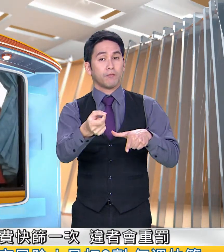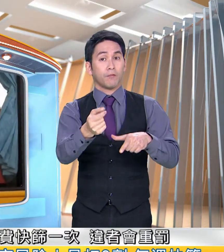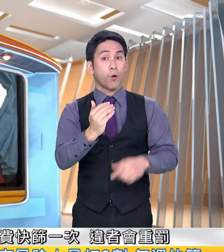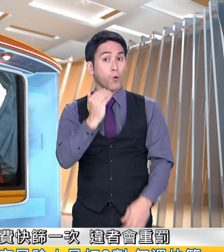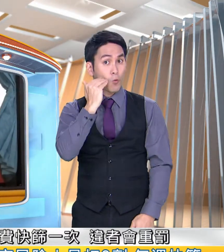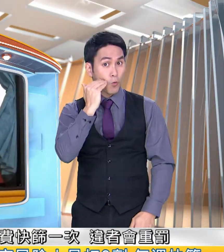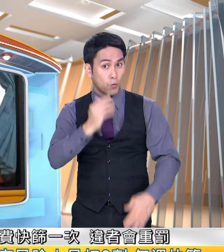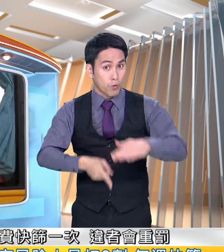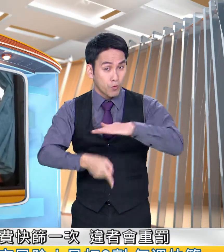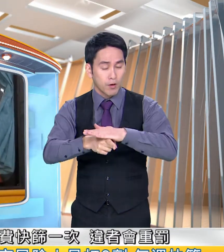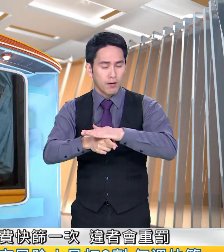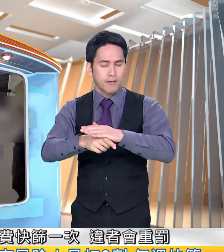者会重罚。